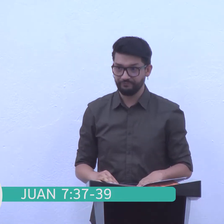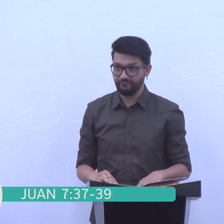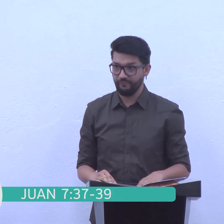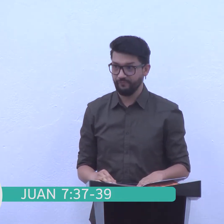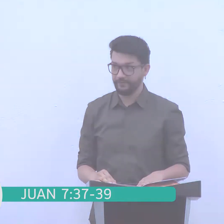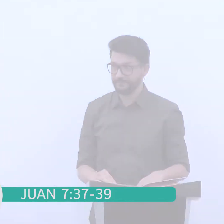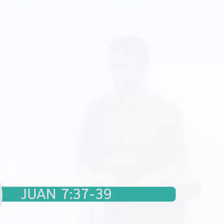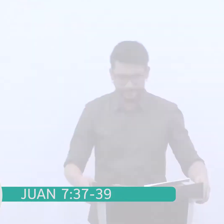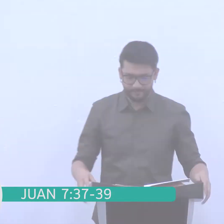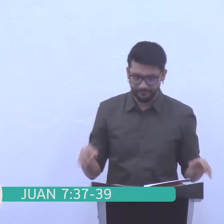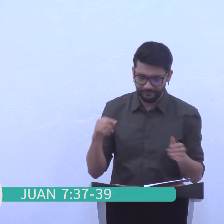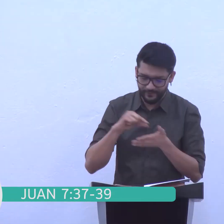39.